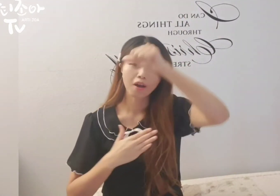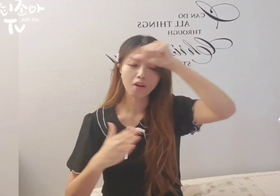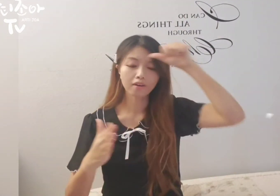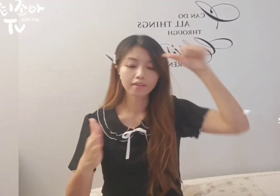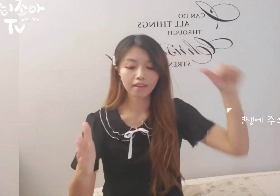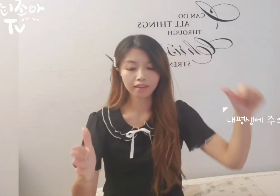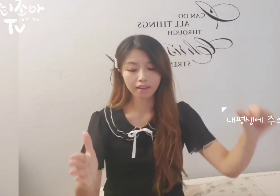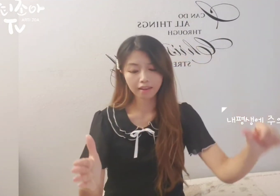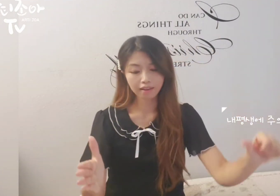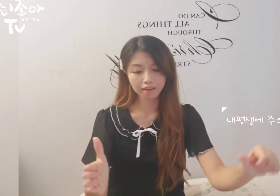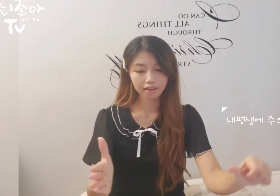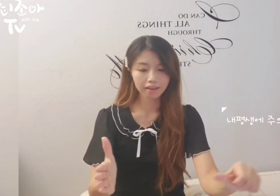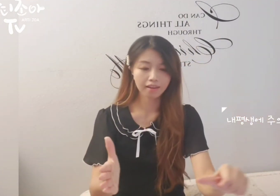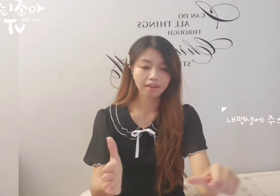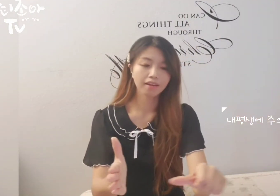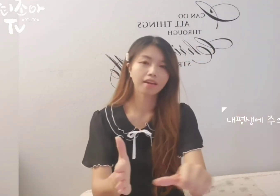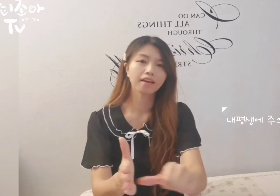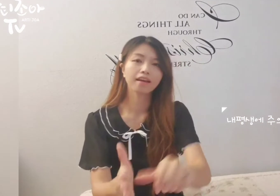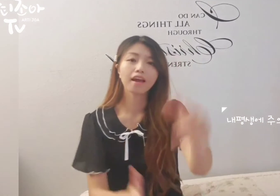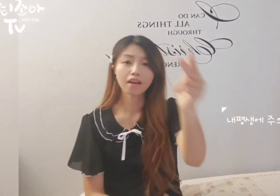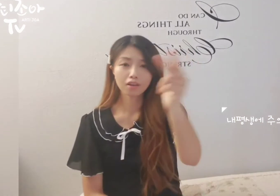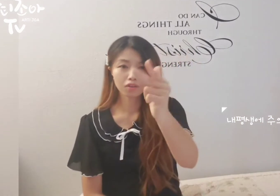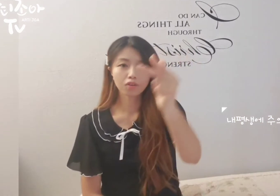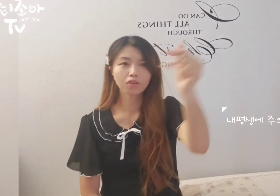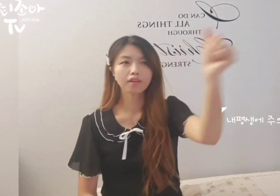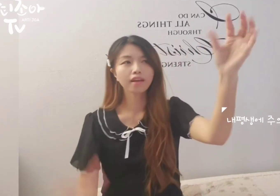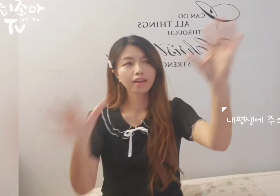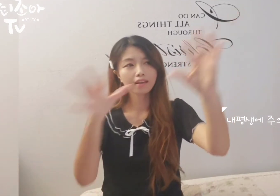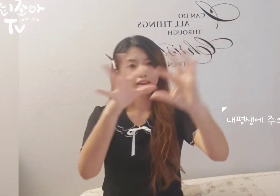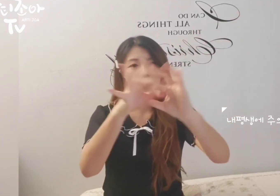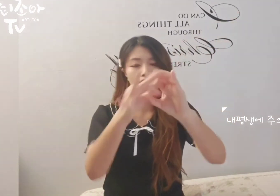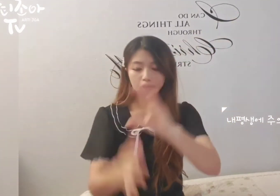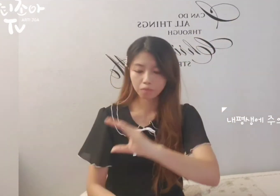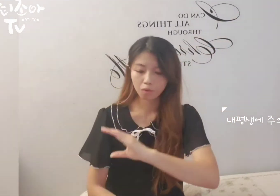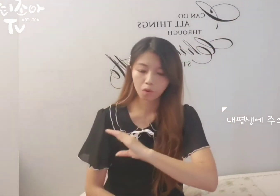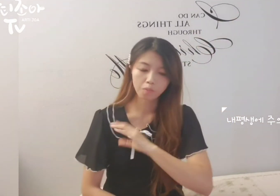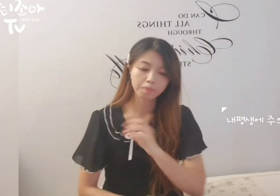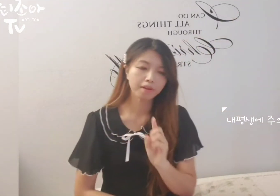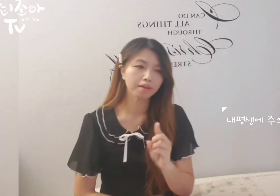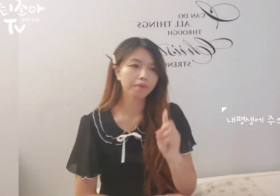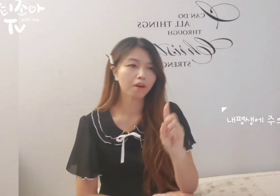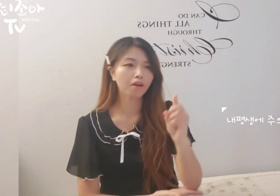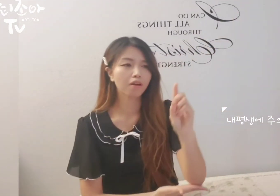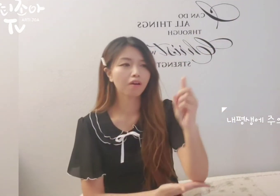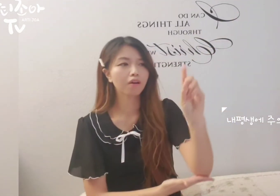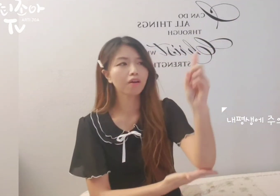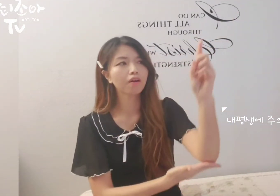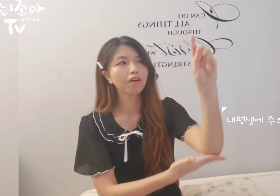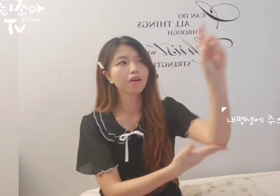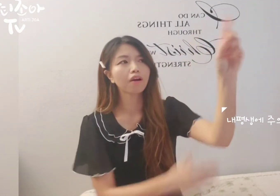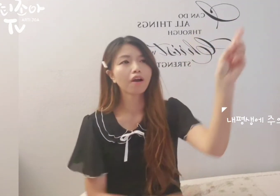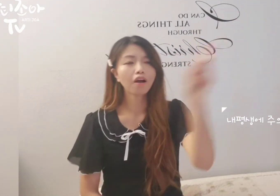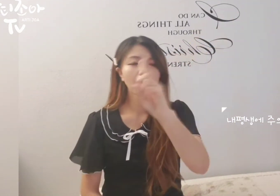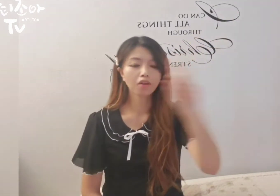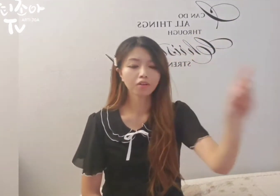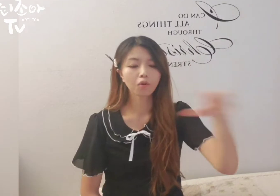평택에 주의 이름 높이며 어느